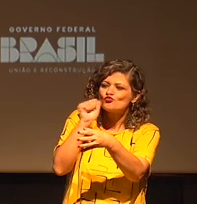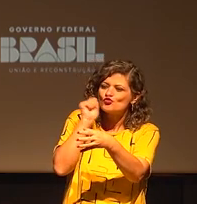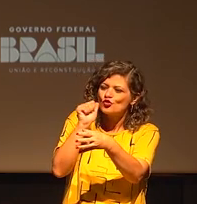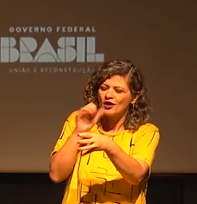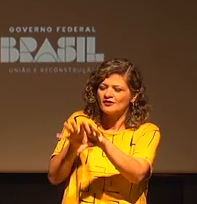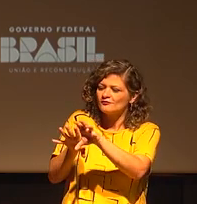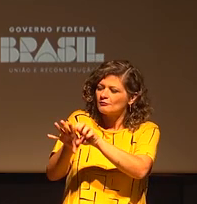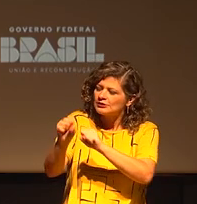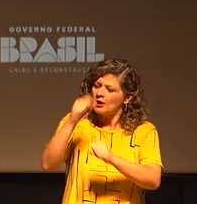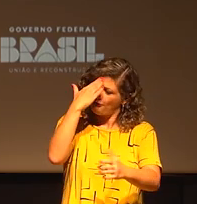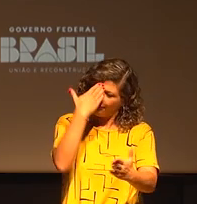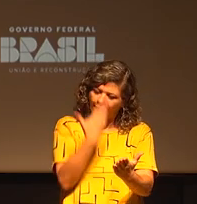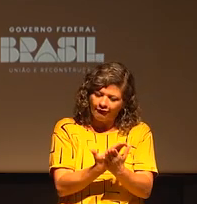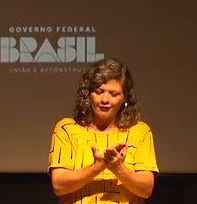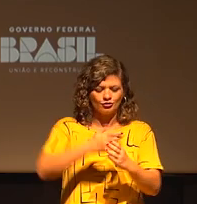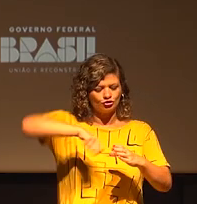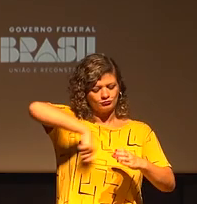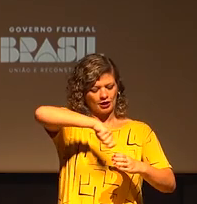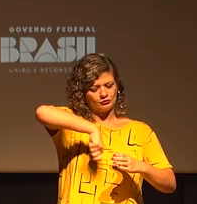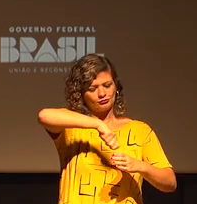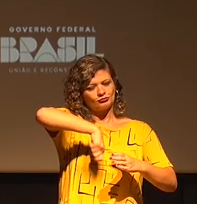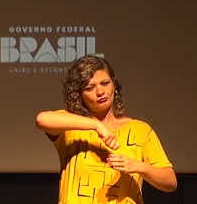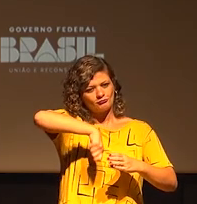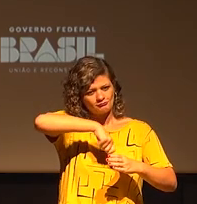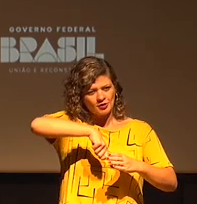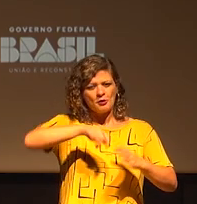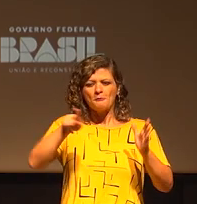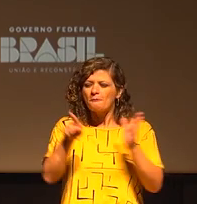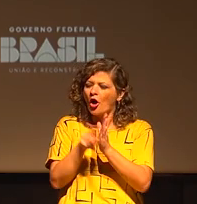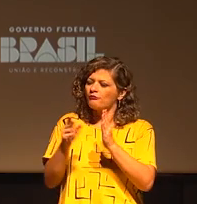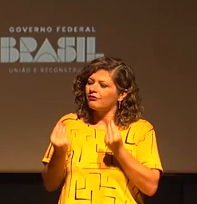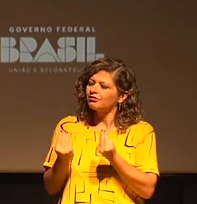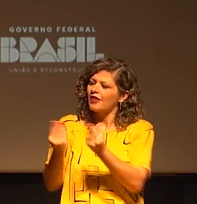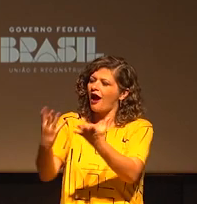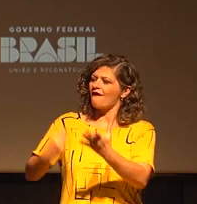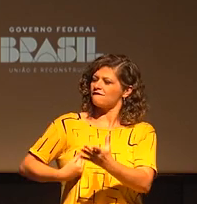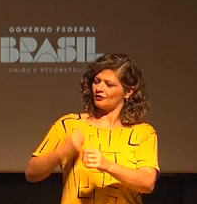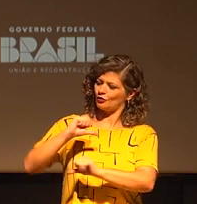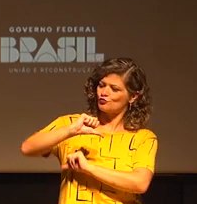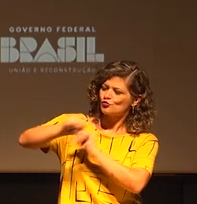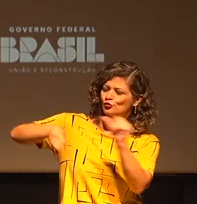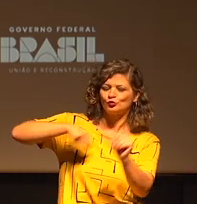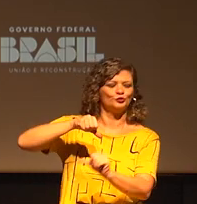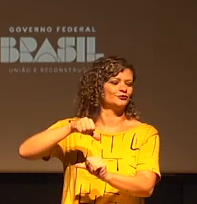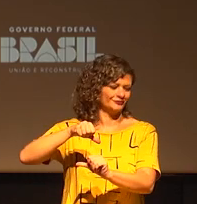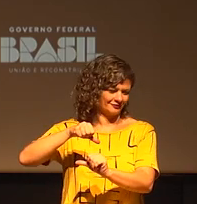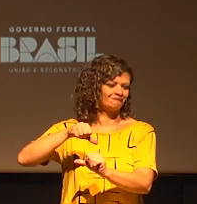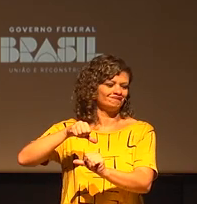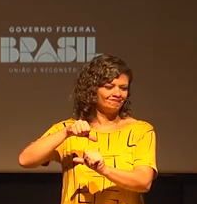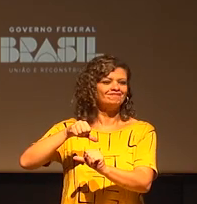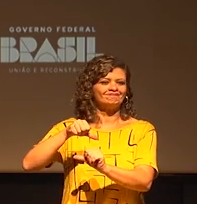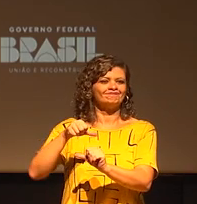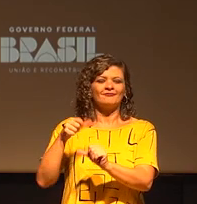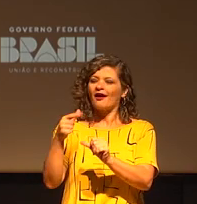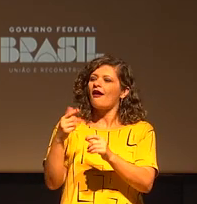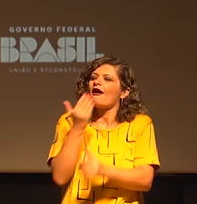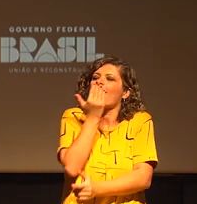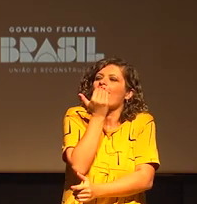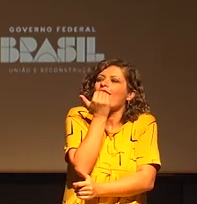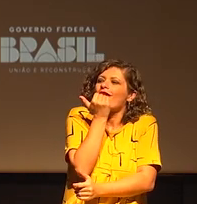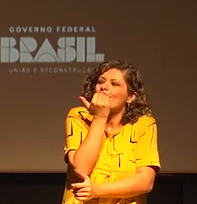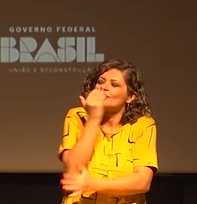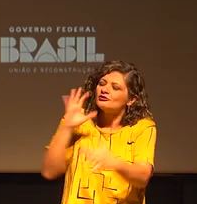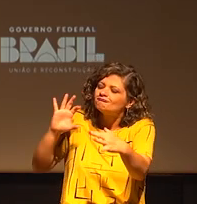acredito na gastronomia enquanto uma ferramenta de transformação trazendo alimento né como essa conexão essa